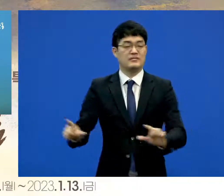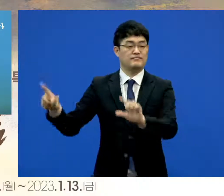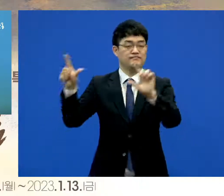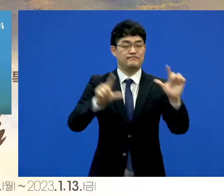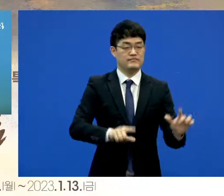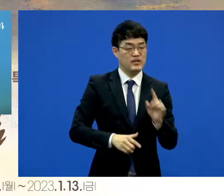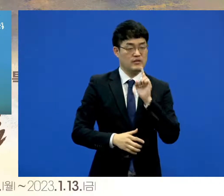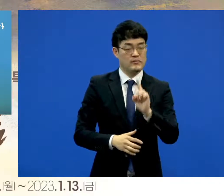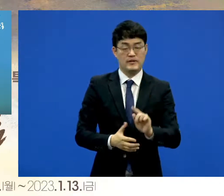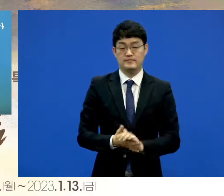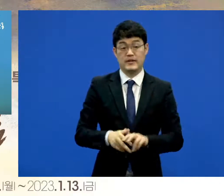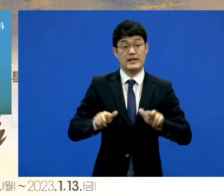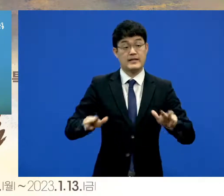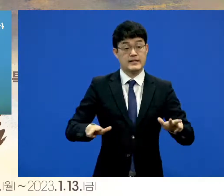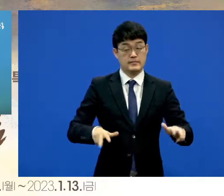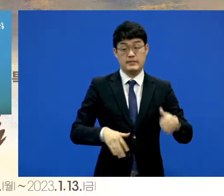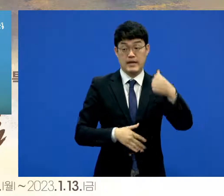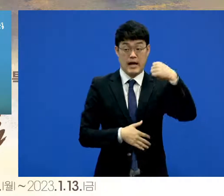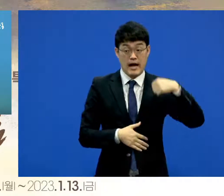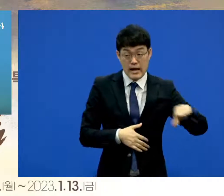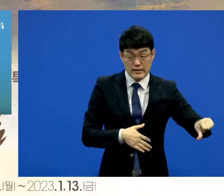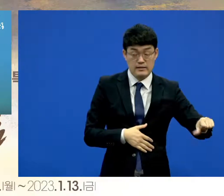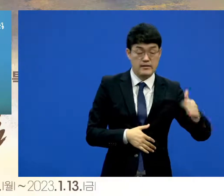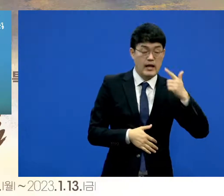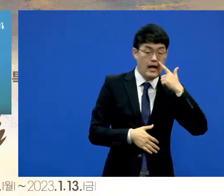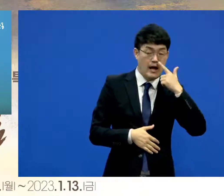자, 탕자는 지금 아버지 집을 향해 오고 있습니다.